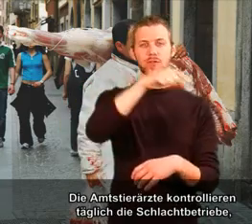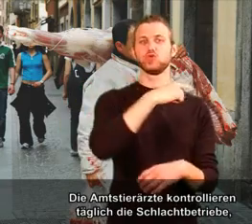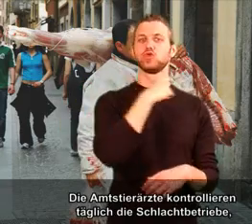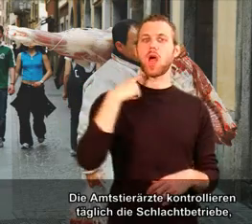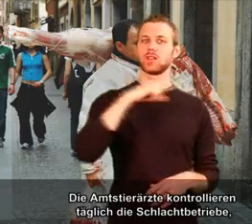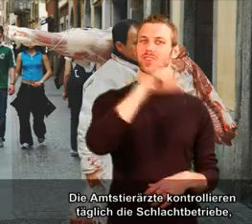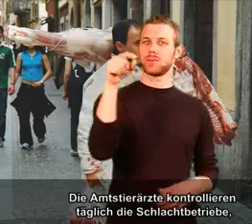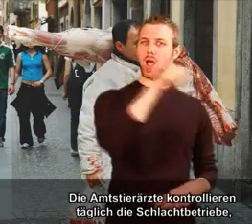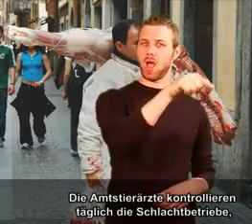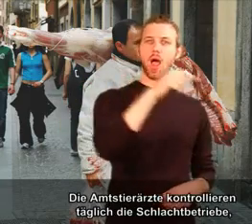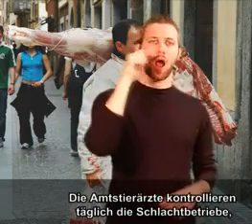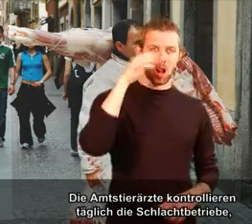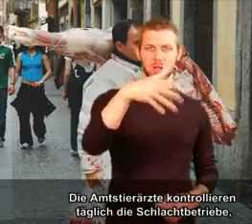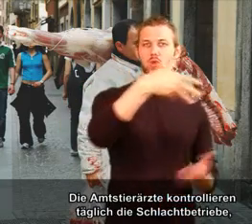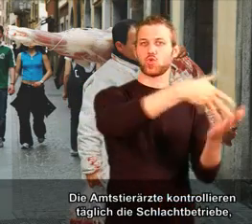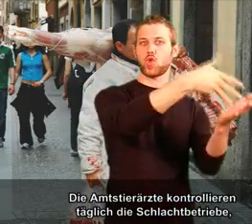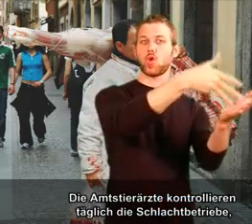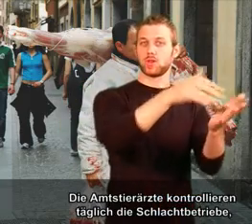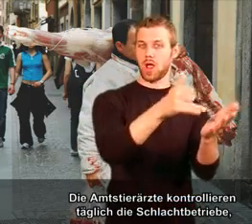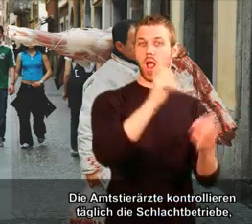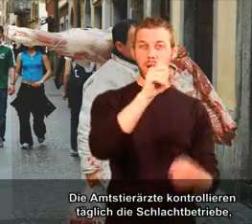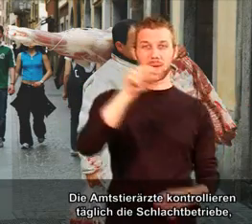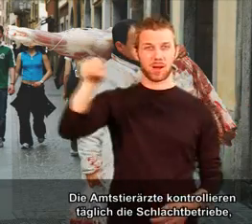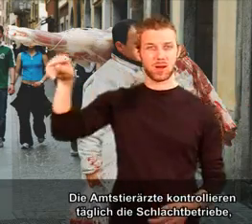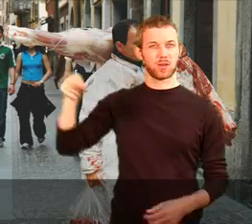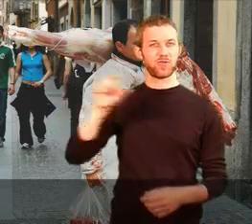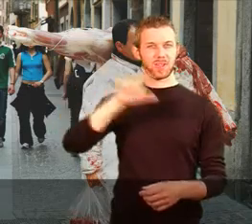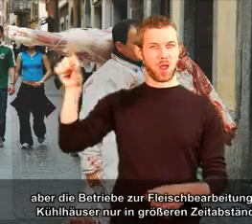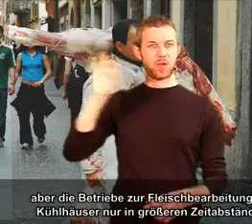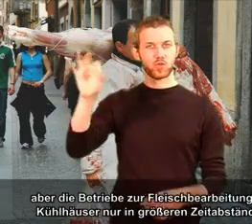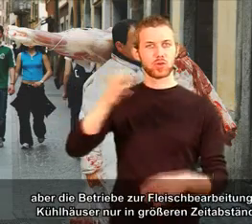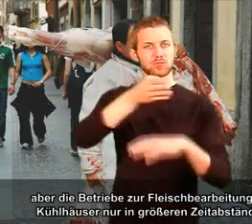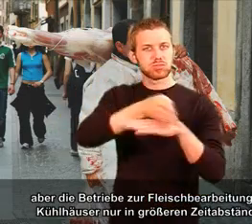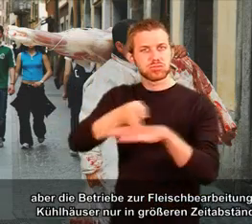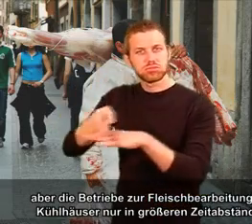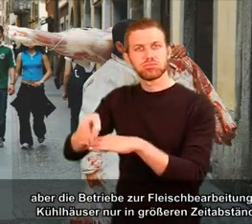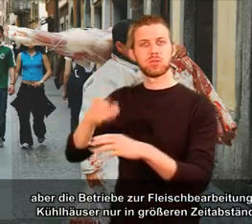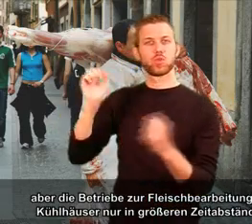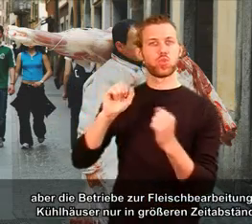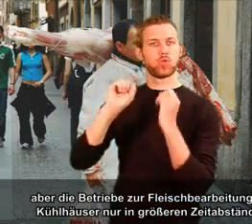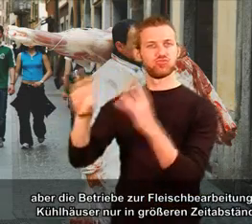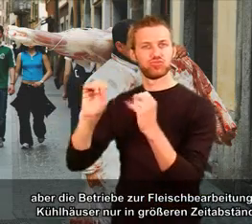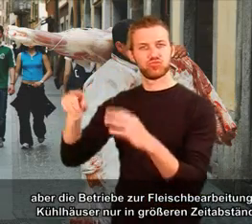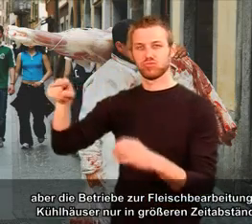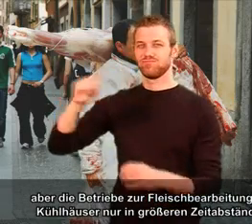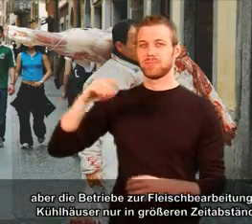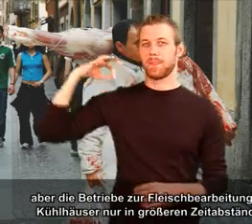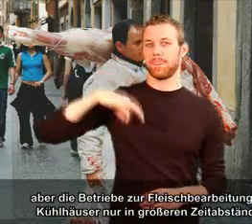Die Amtstierärzte kontrollieren täglich die Schlachtbetriebe, aber die Betriebe zur Fleischbearbeitung und Kühlhäuser